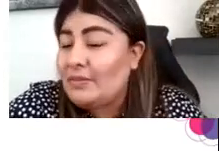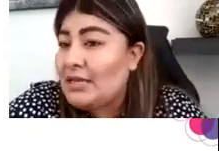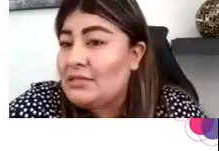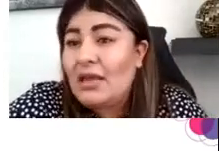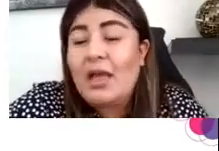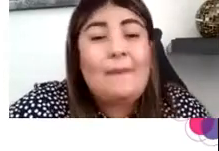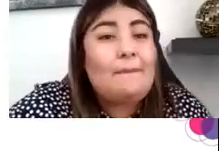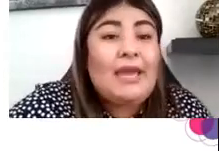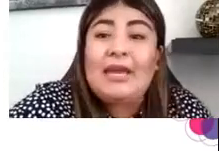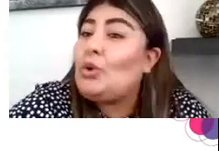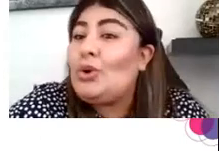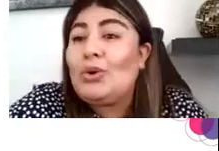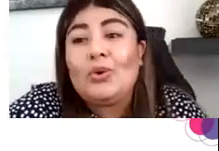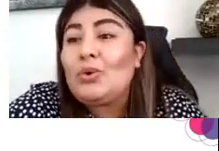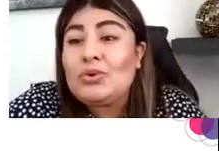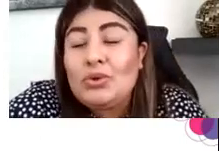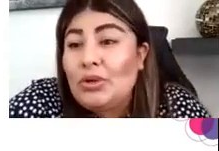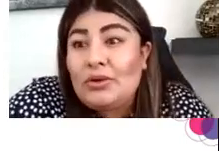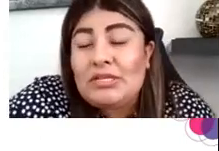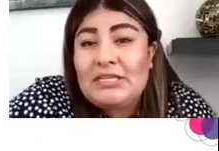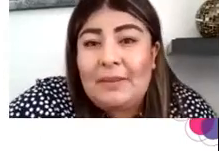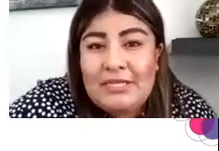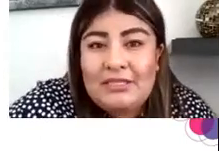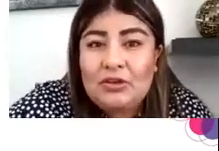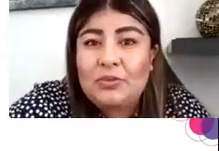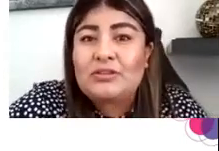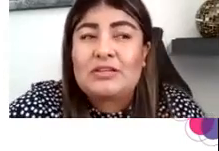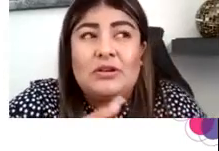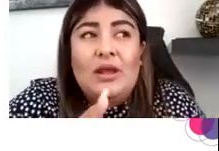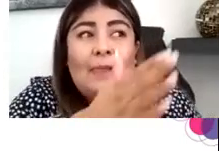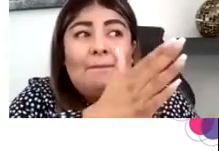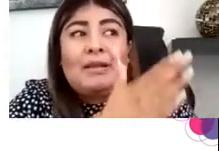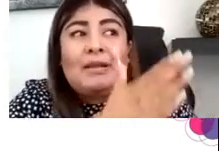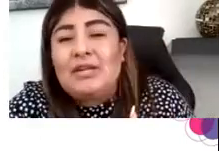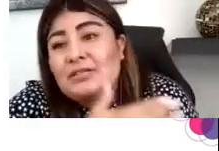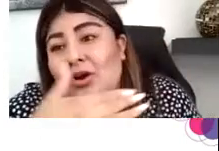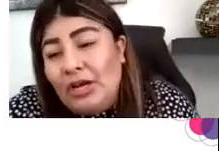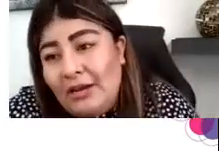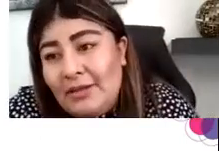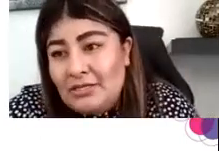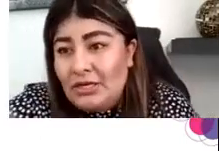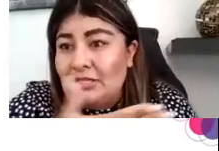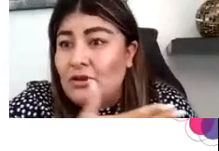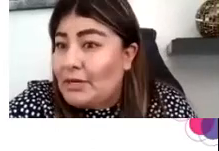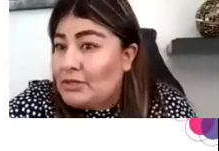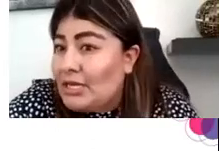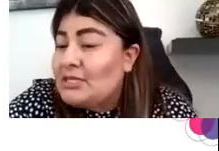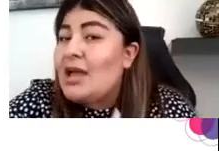demás, pero no son ellos discapacitados. Por eso es que son personas con limitaciones o personas